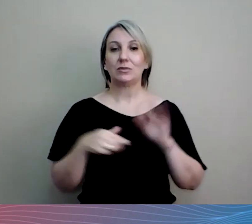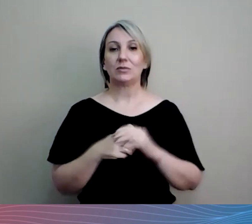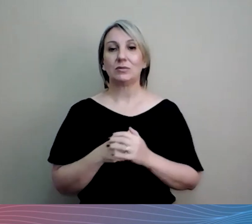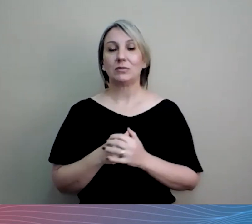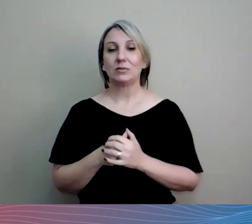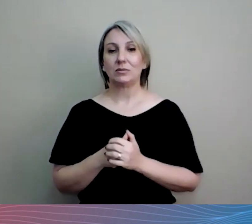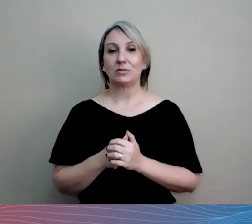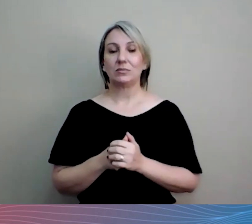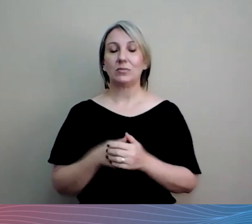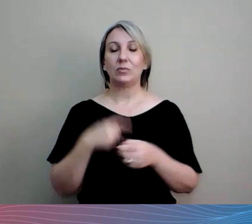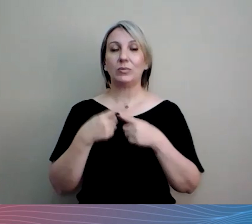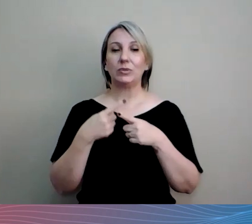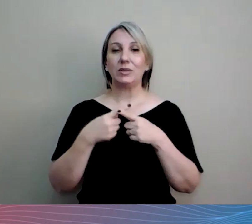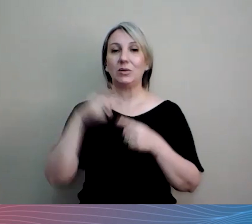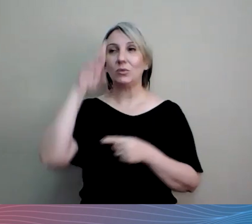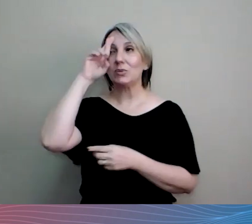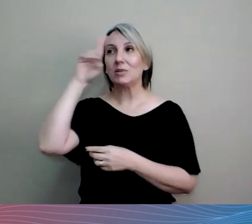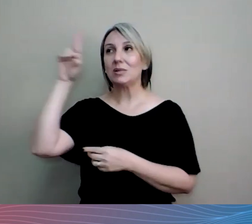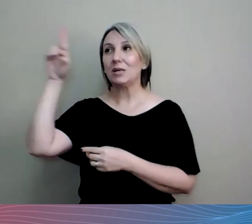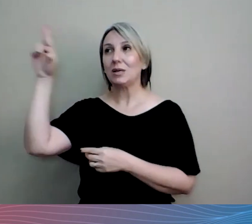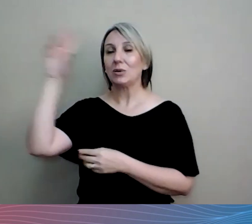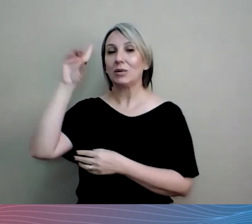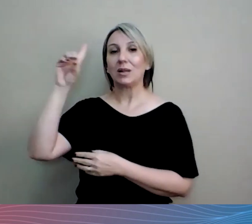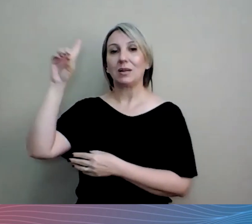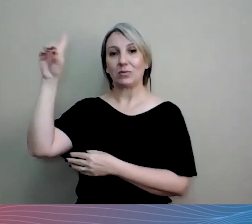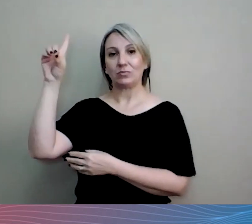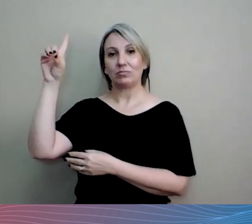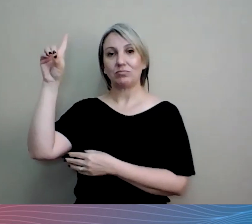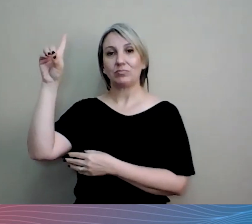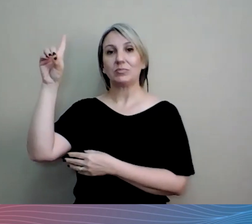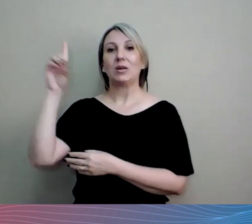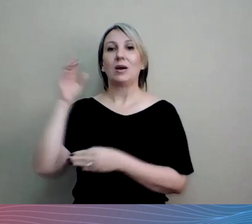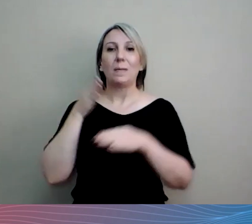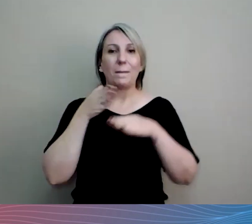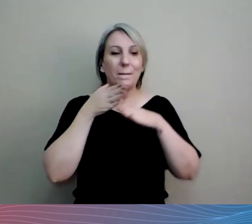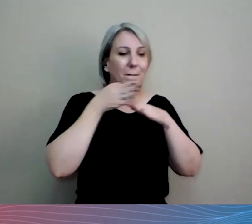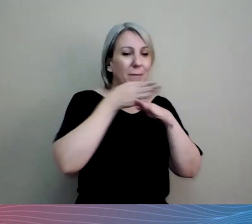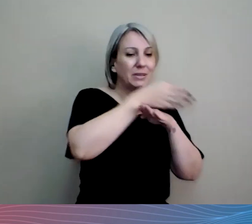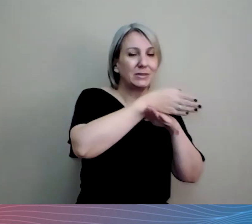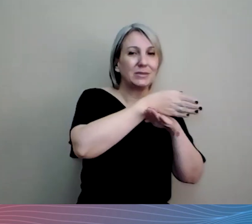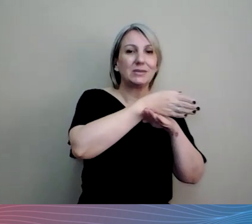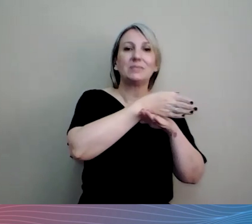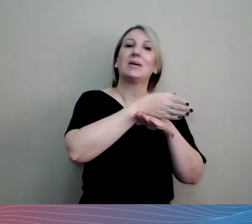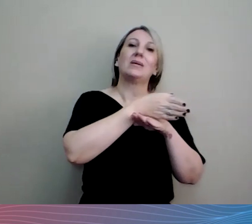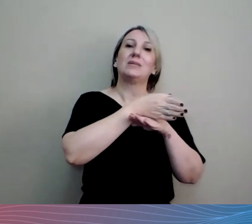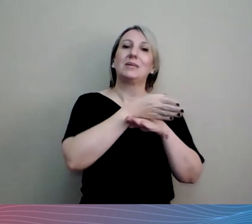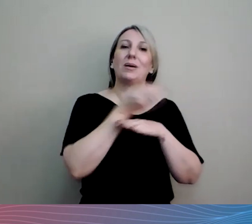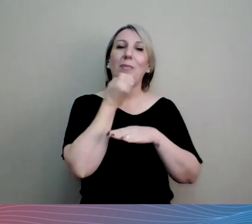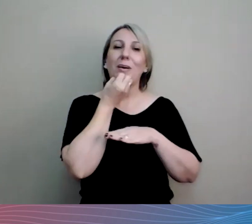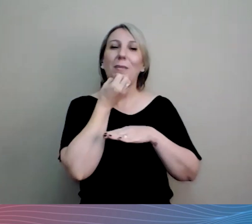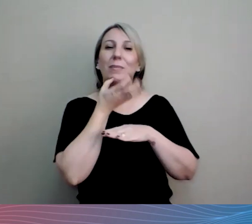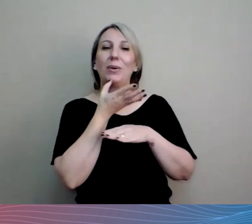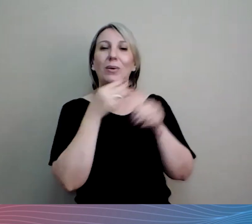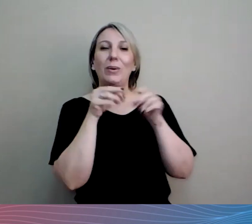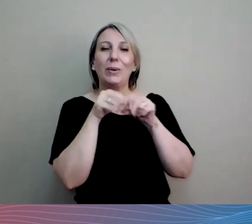o Senhor teu Deus te faz entrar numa boa terra, terra